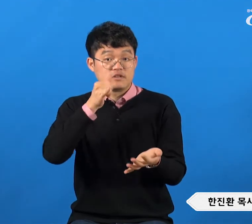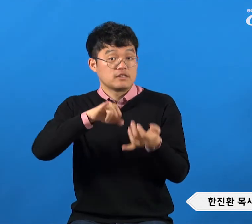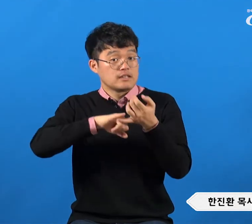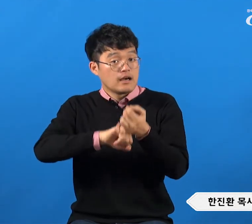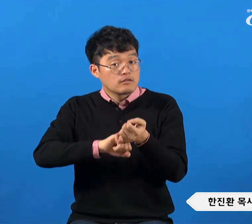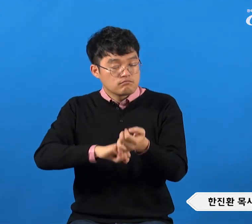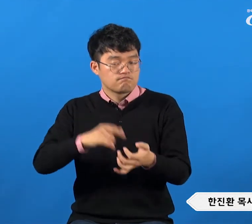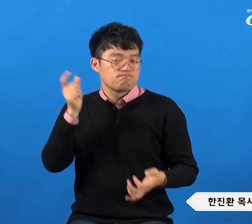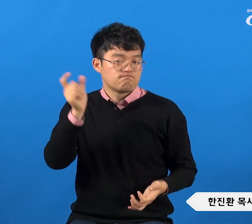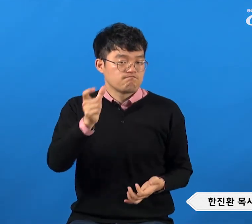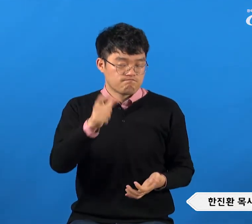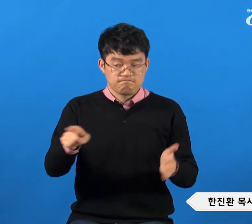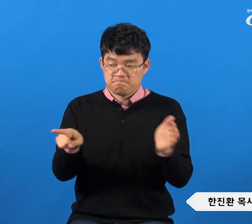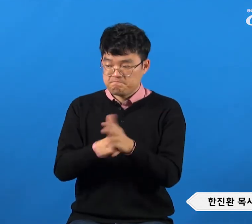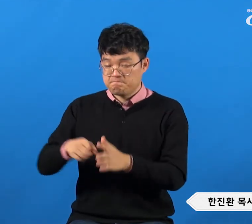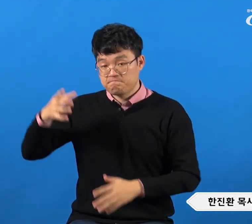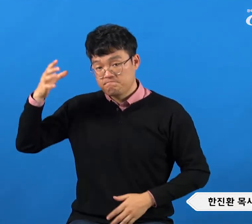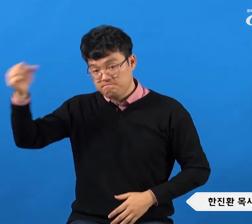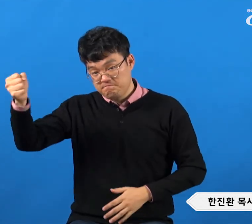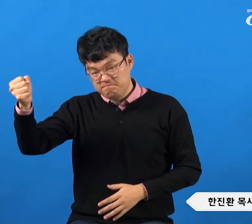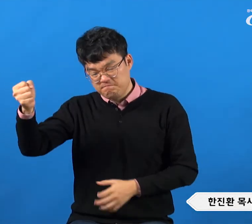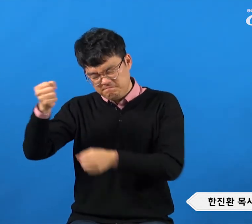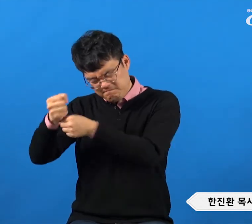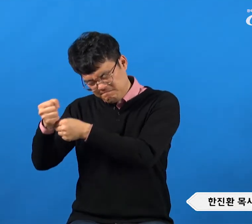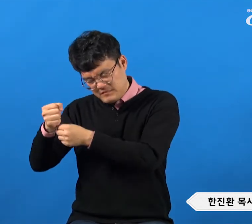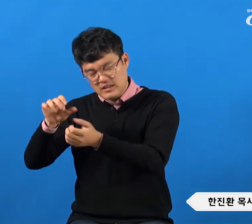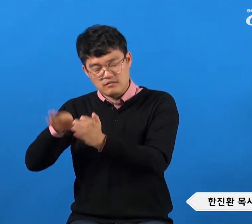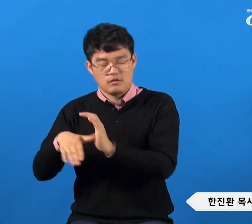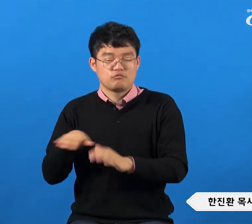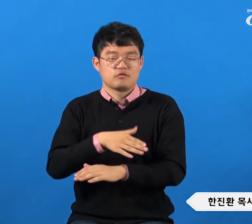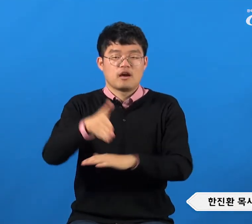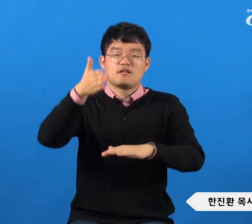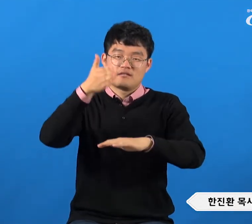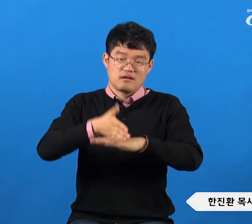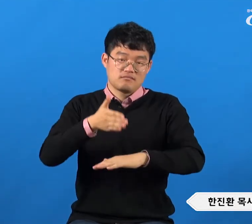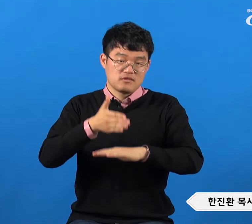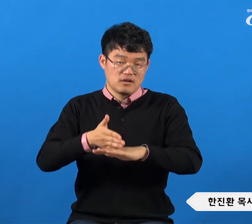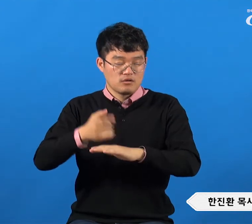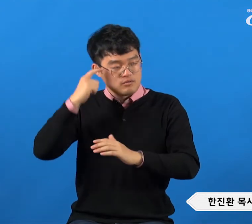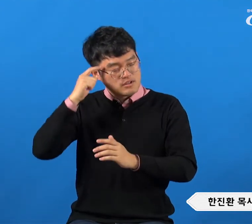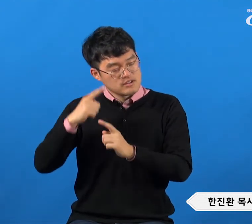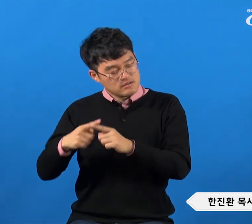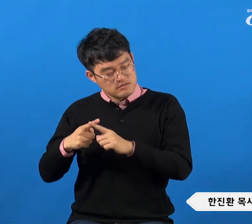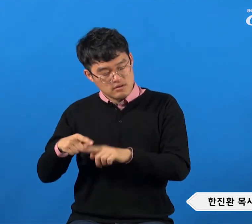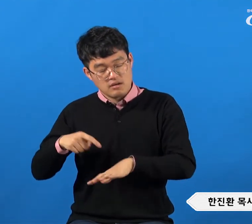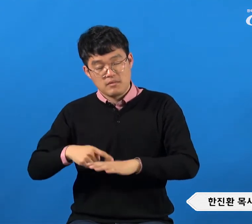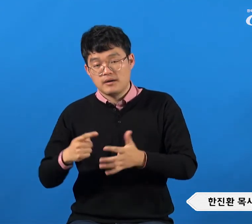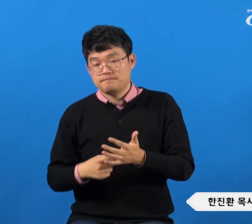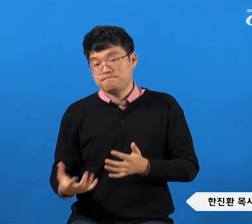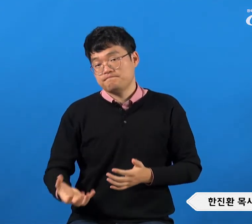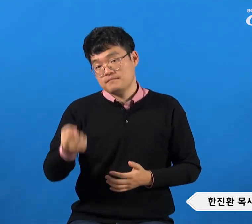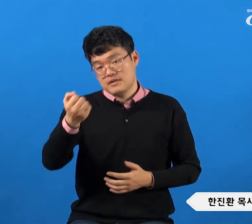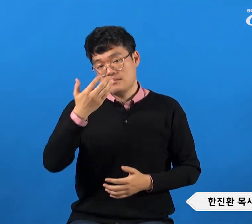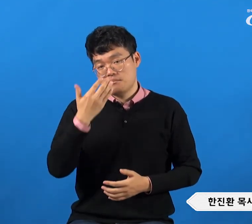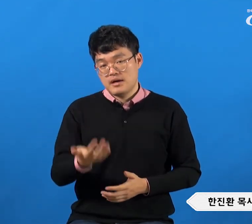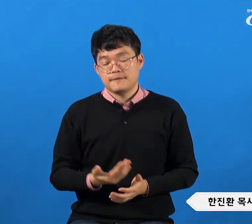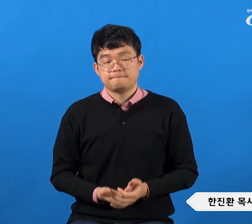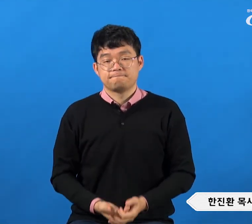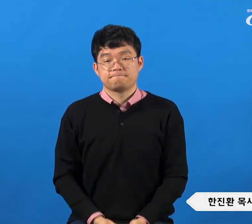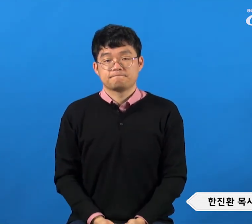그 약속을 굳게 붙들 때에 감사하고 긍정의 마음을 가질 수가 있는 것입니다.